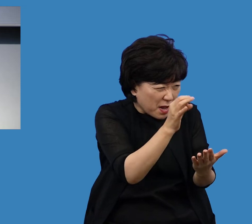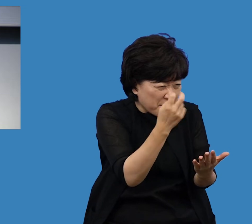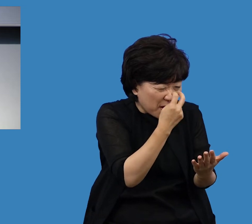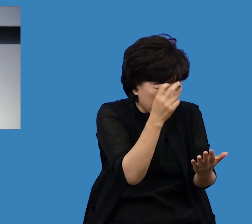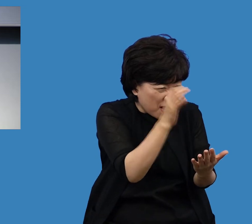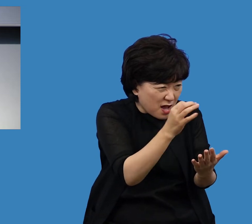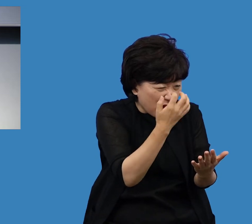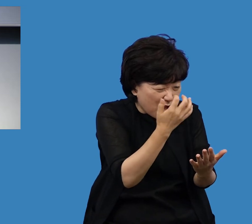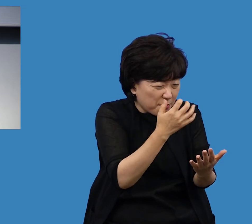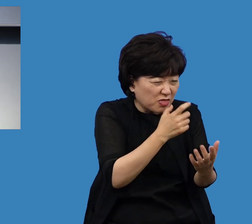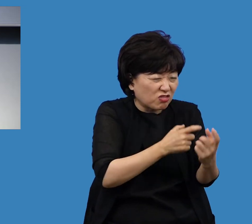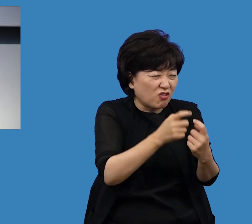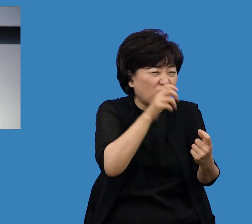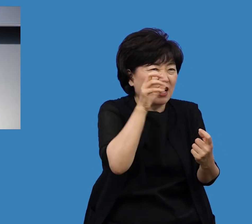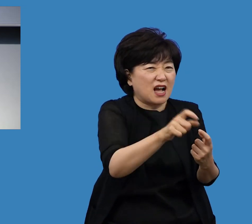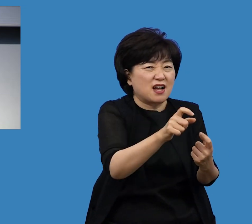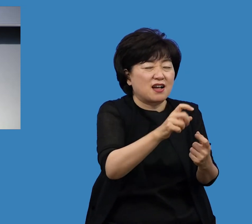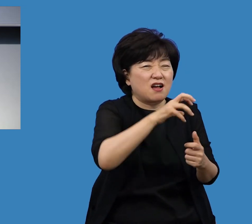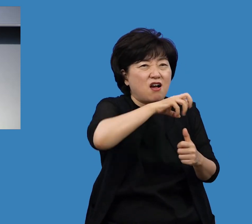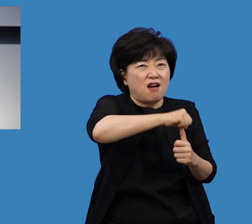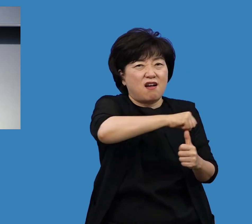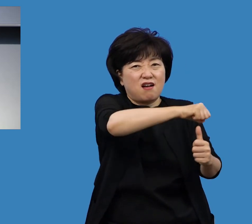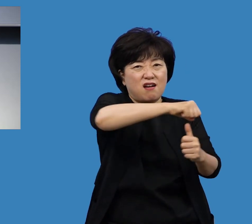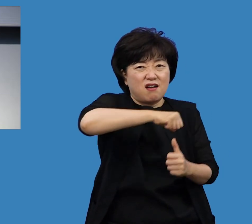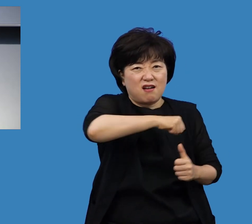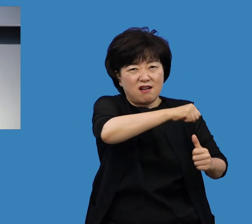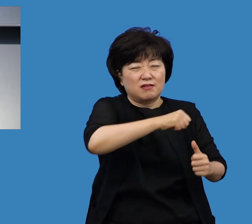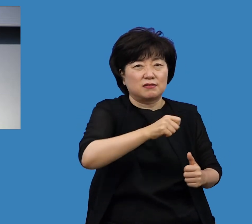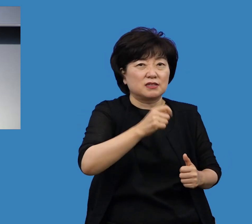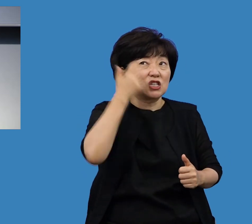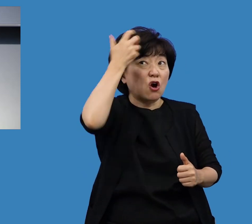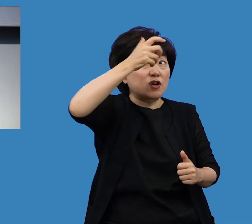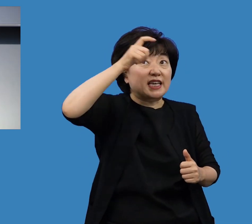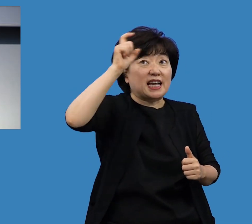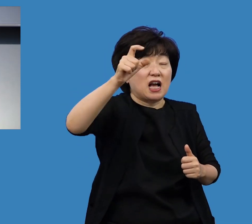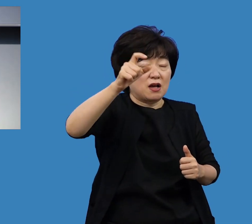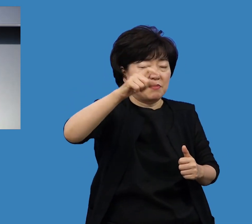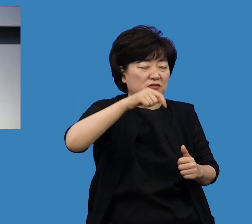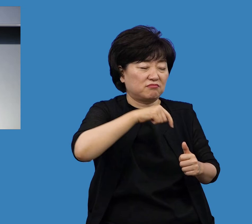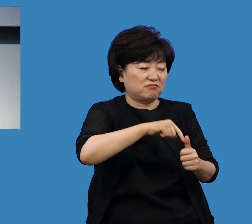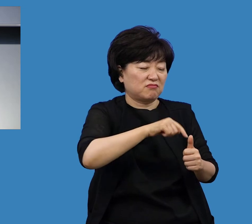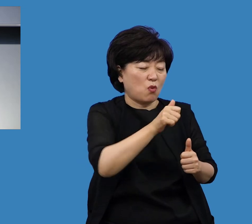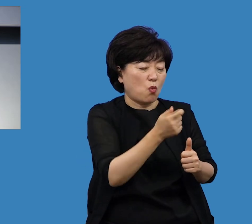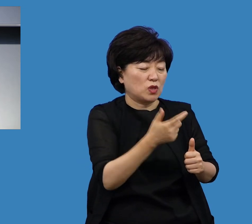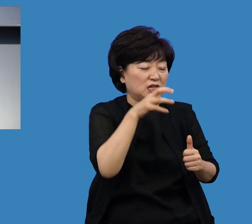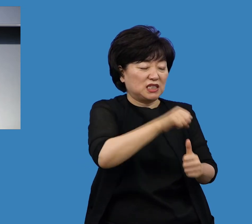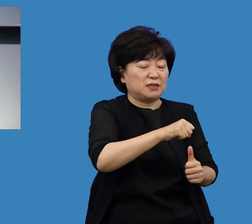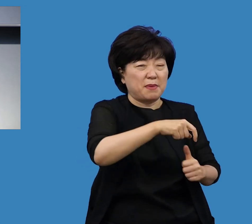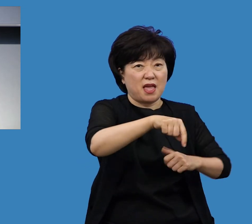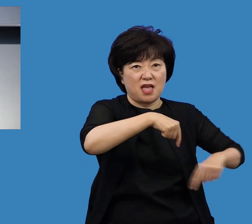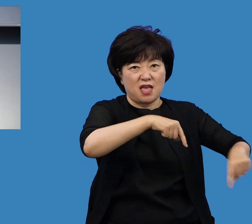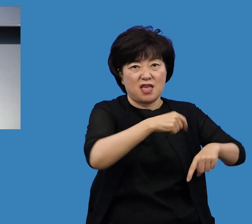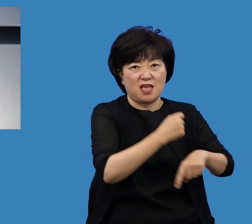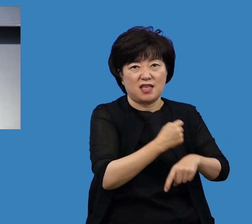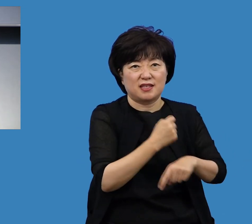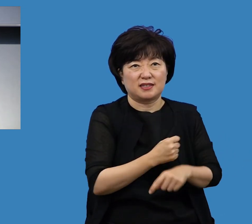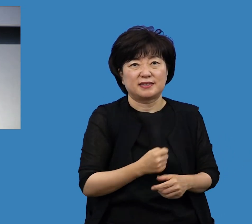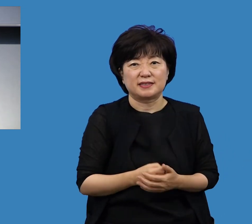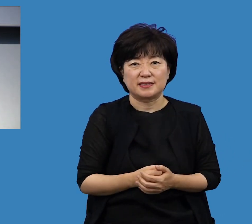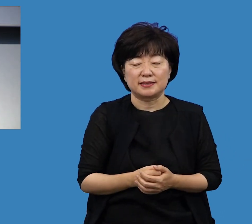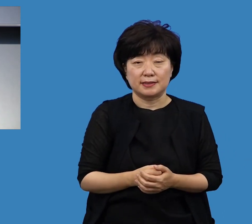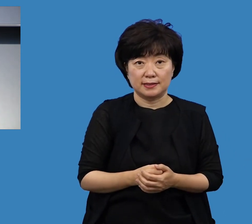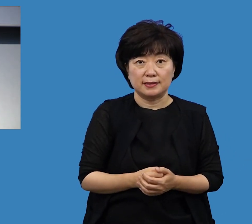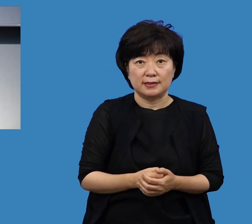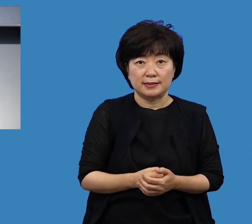거야. 영은 강해지는 것만큼 혼을 지배하는 거거든. 영이 강해지는 것만큼 혼을 지배해버리는 거란 말이야. 그래서 그